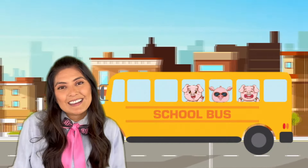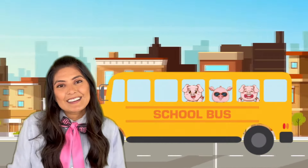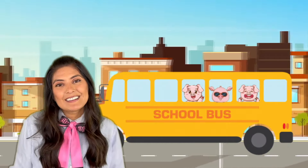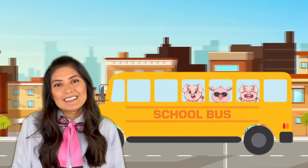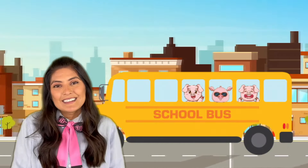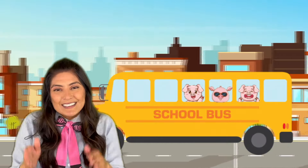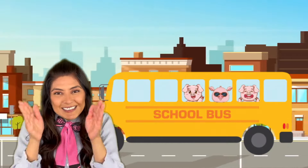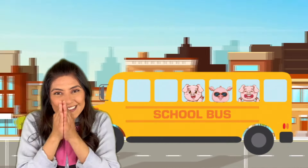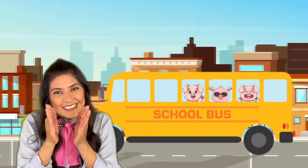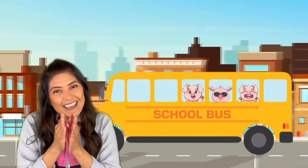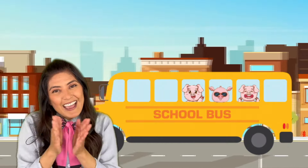ciudad.